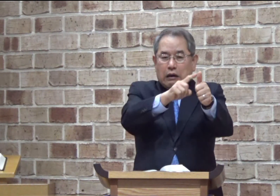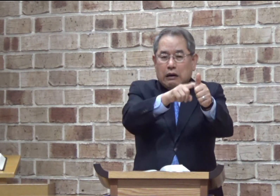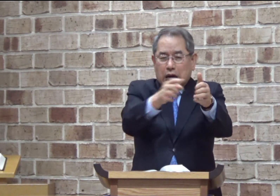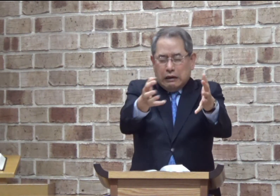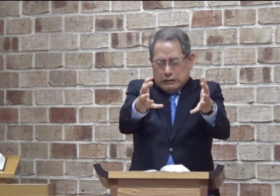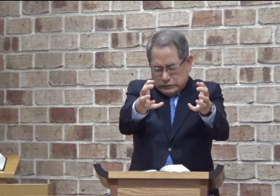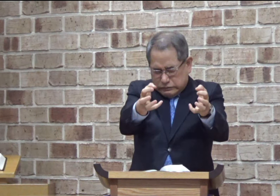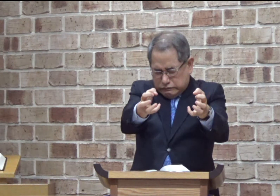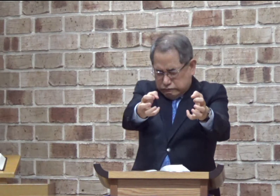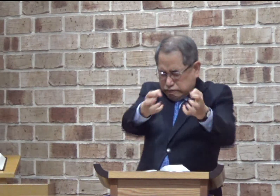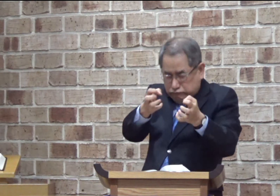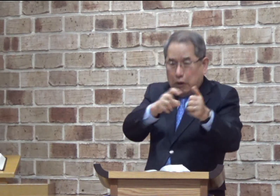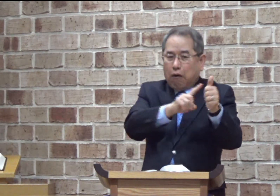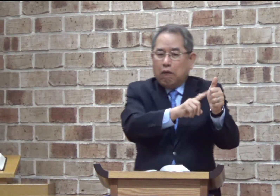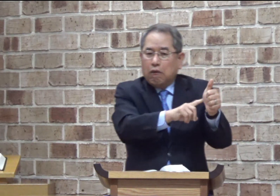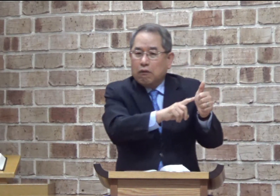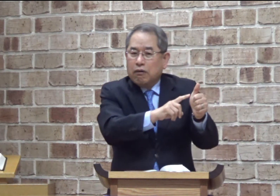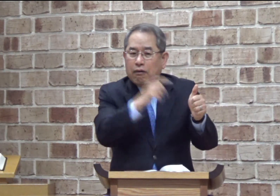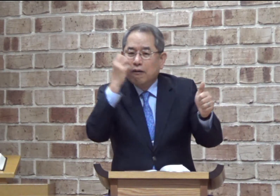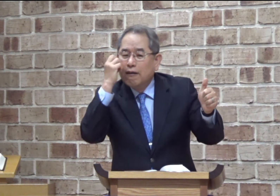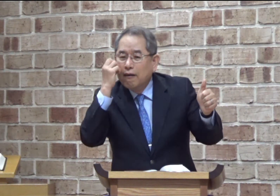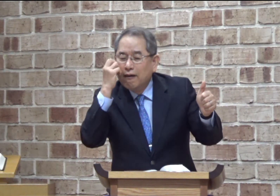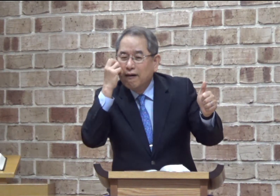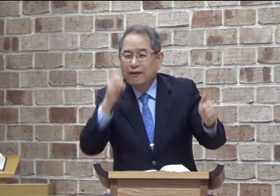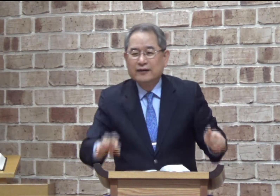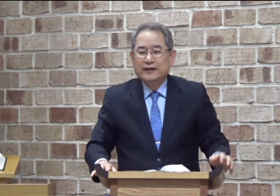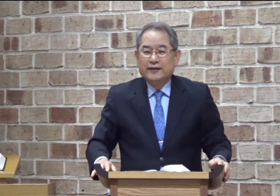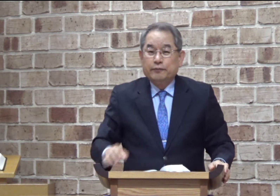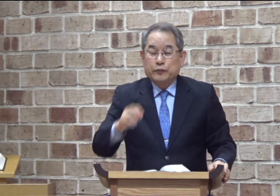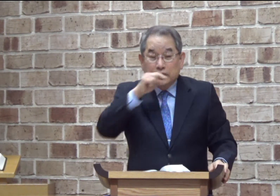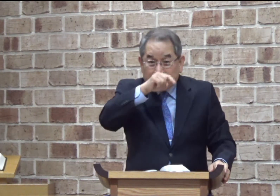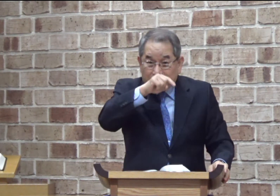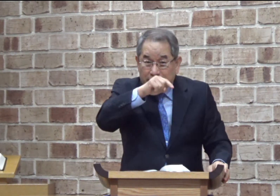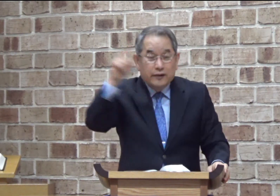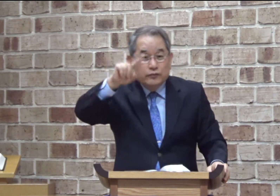그런데 그 아내가 너무 현명하고 아름다워서 그 구두쇠인